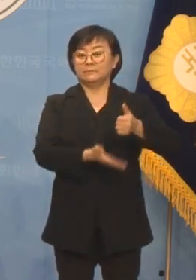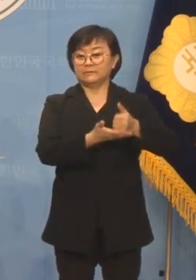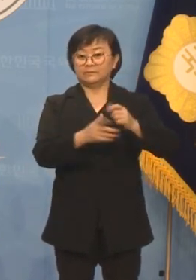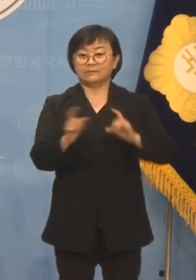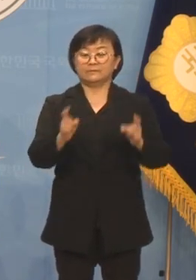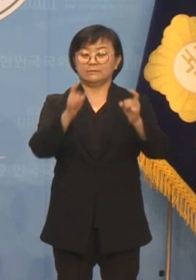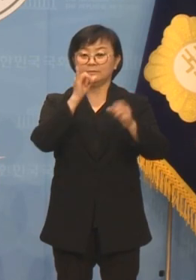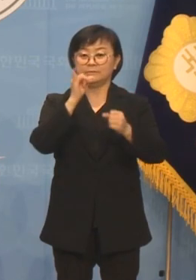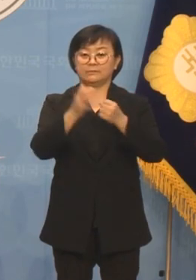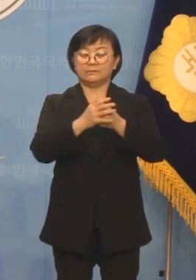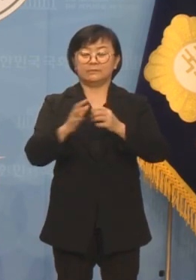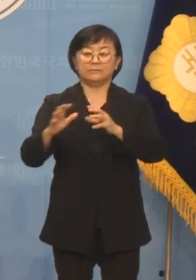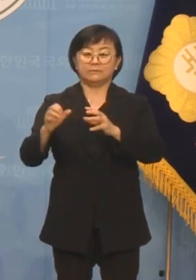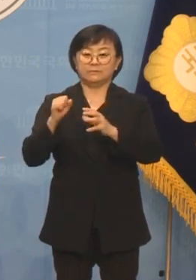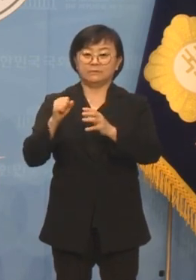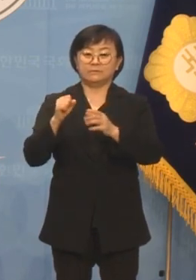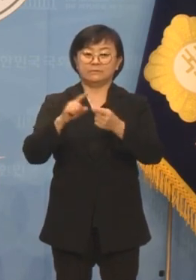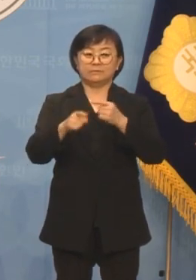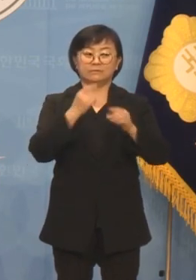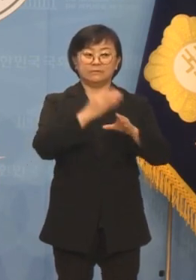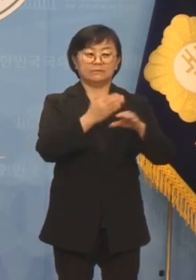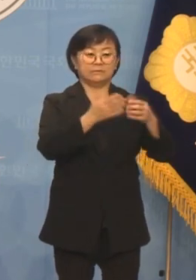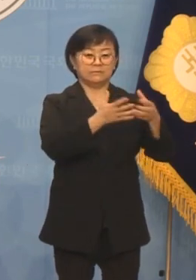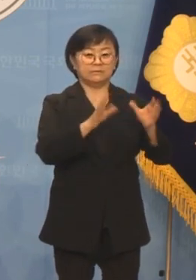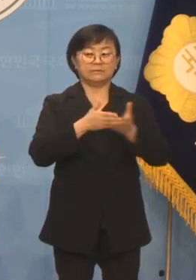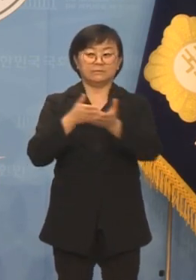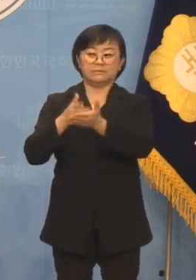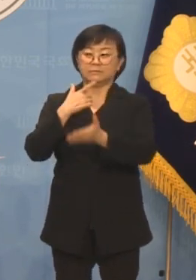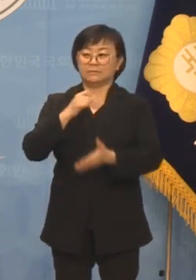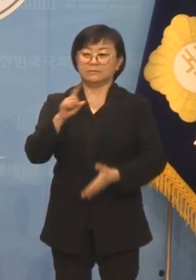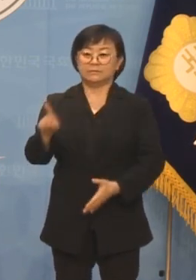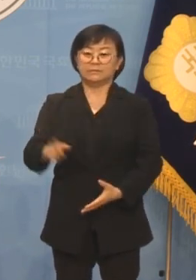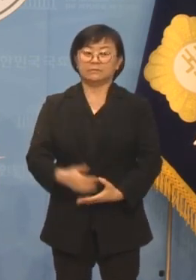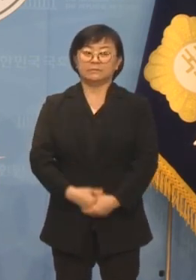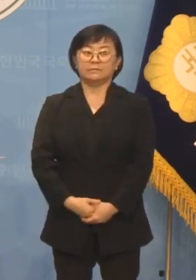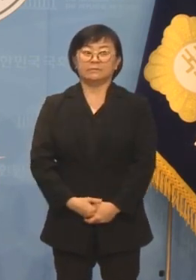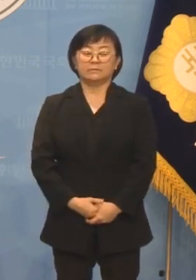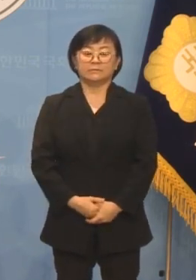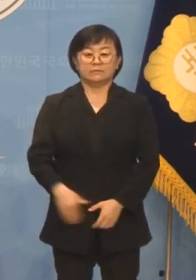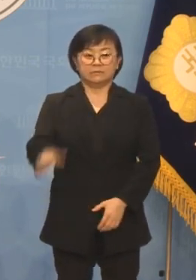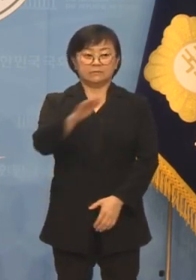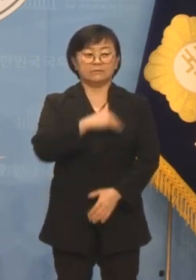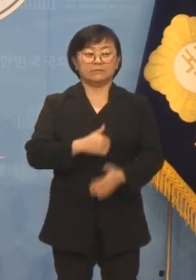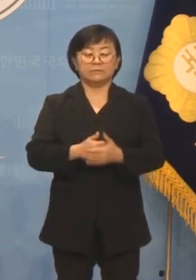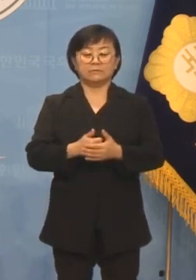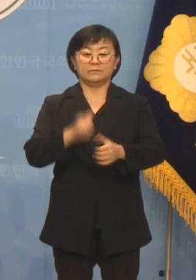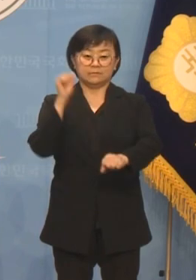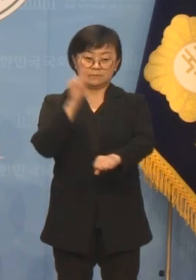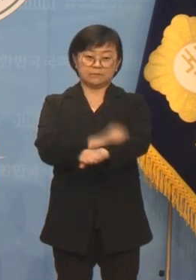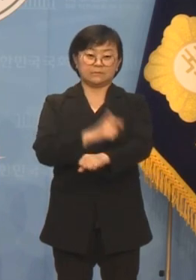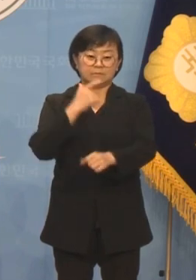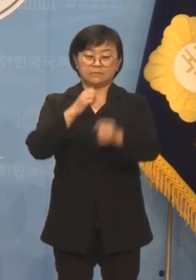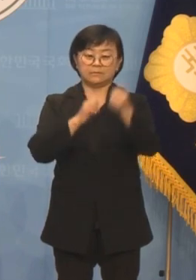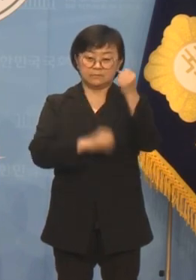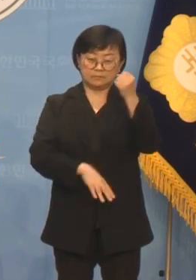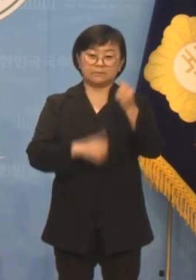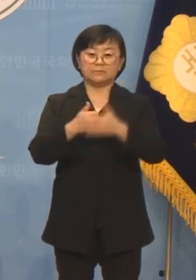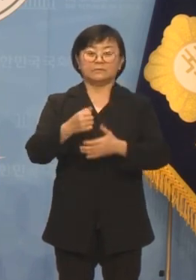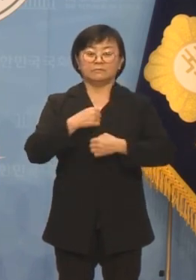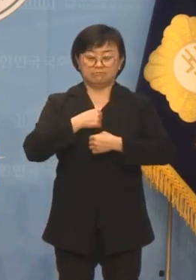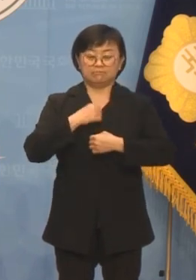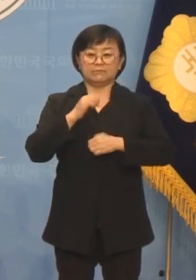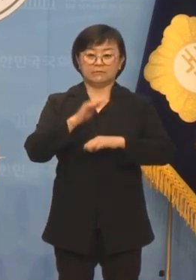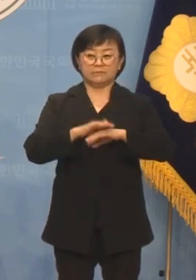속에 있는 국민의힘과 민주당에 제안합니다. 우리 잘하진 못해도 기본은 하고